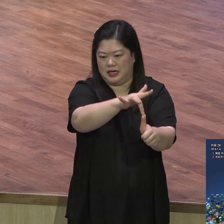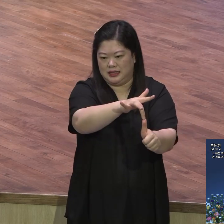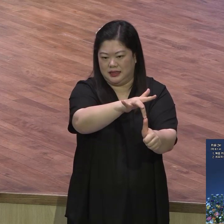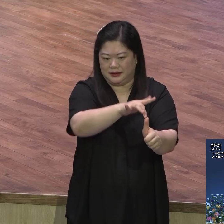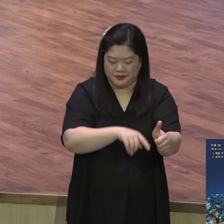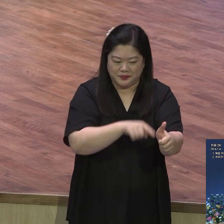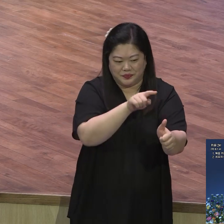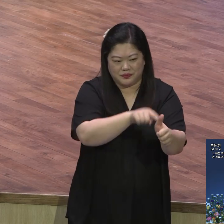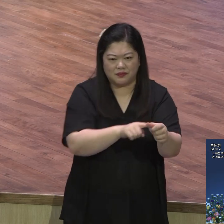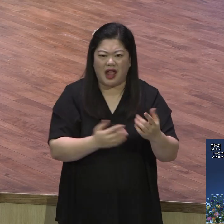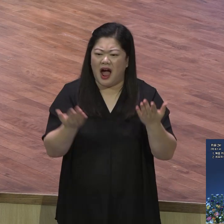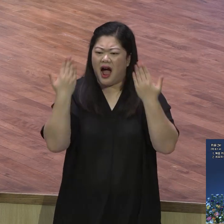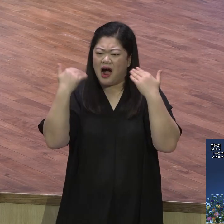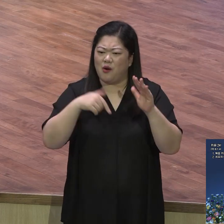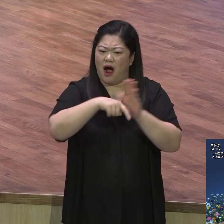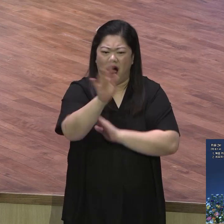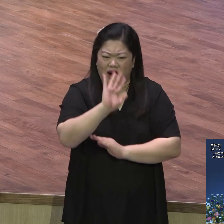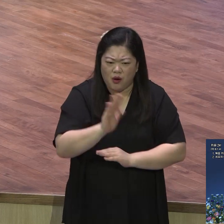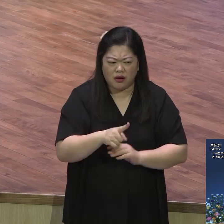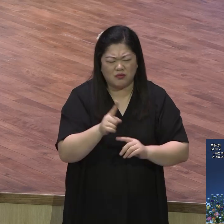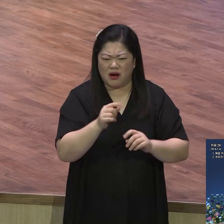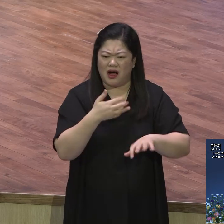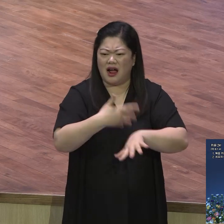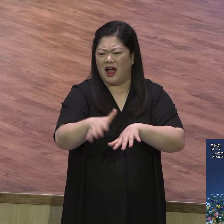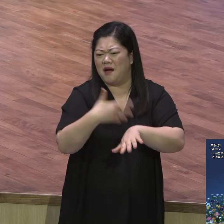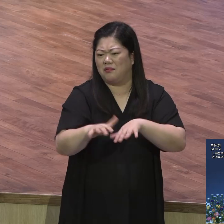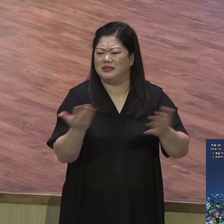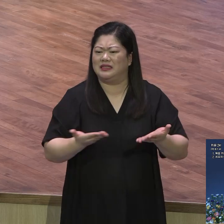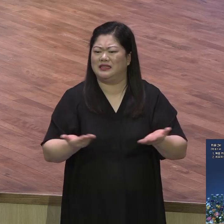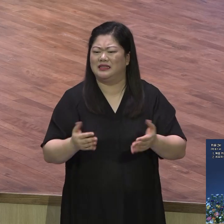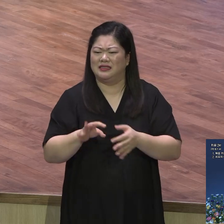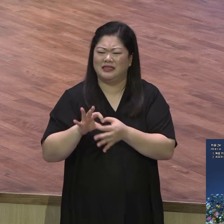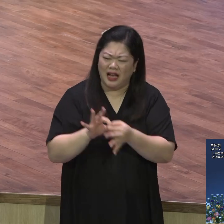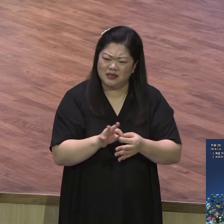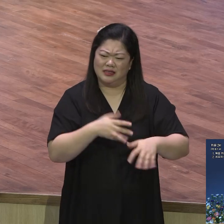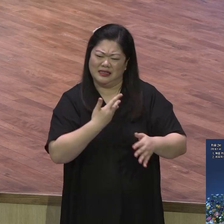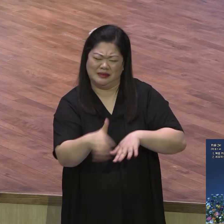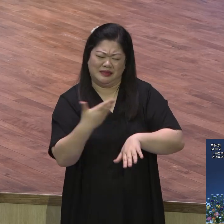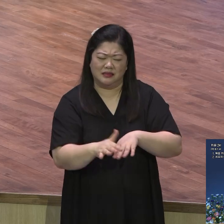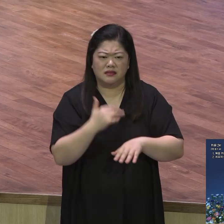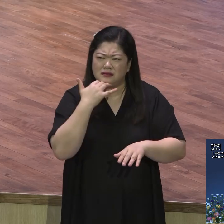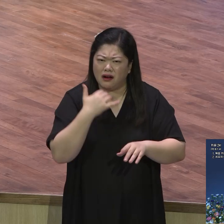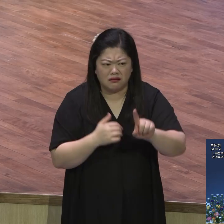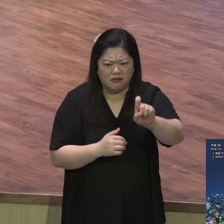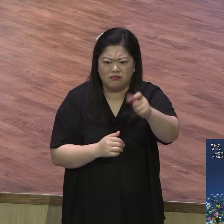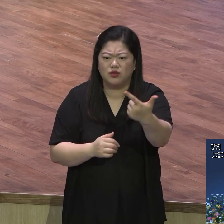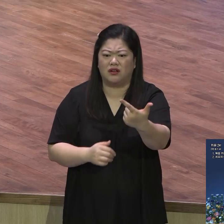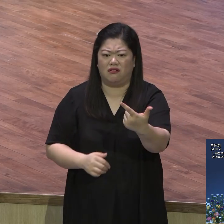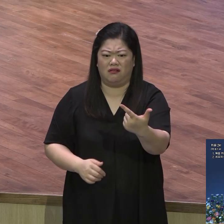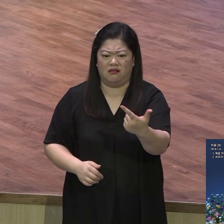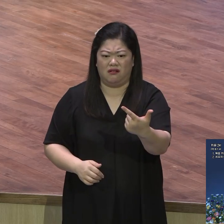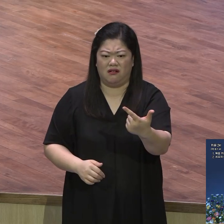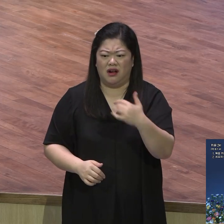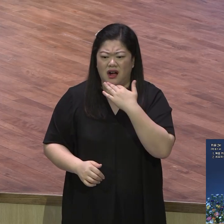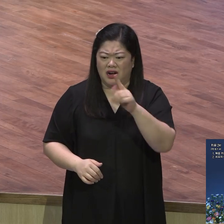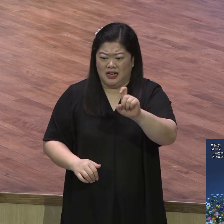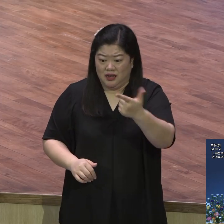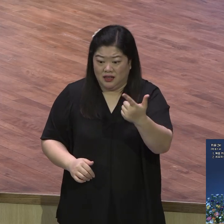학교도 안 가고 맨날 못된 짓하고 이런 애들 다 귀신 잡힌 거거든요. 그런데 나는 16살짜리 아이고 이게